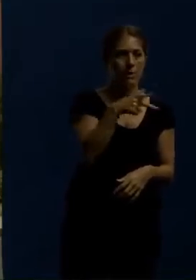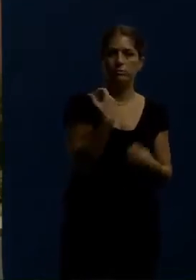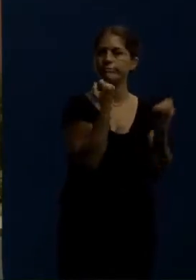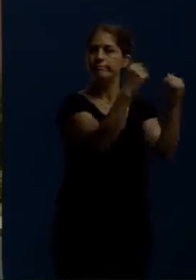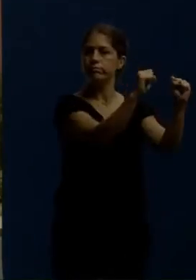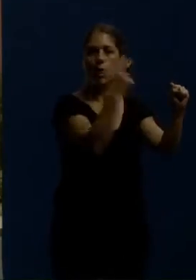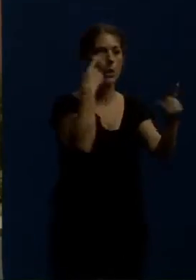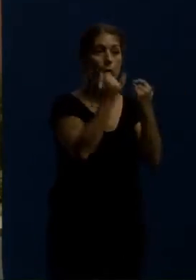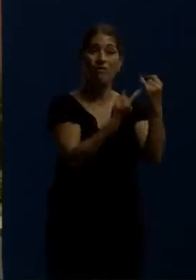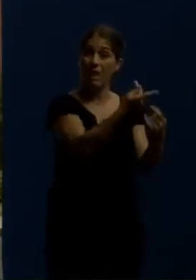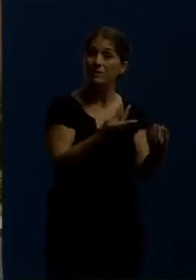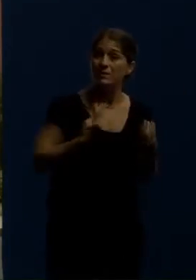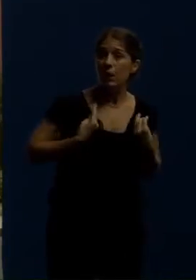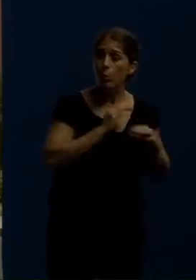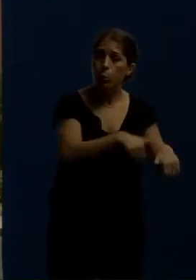restaurar a súa saúde.